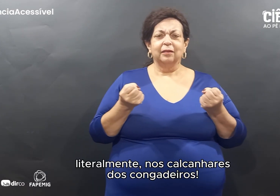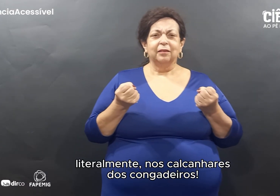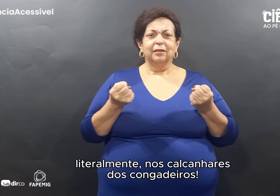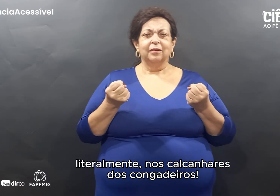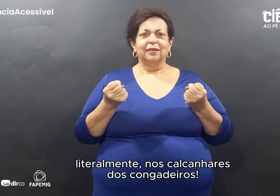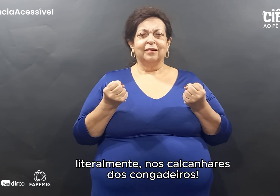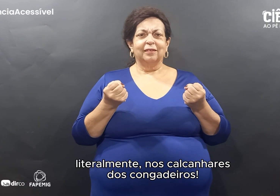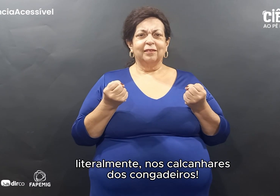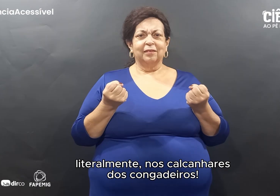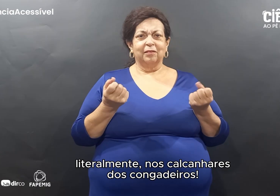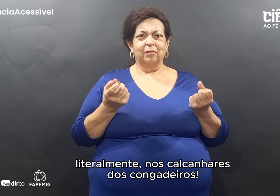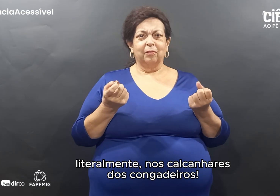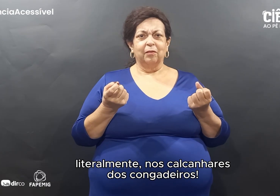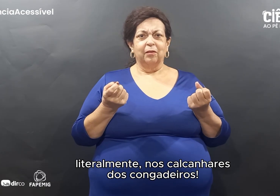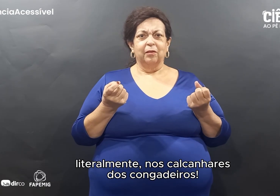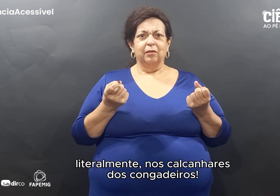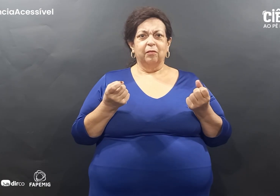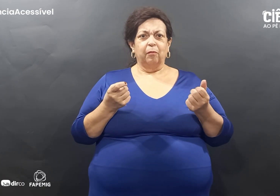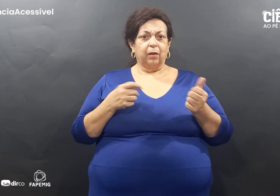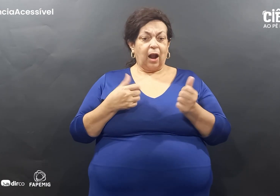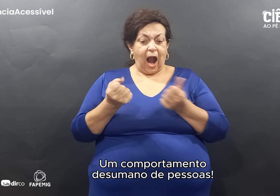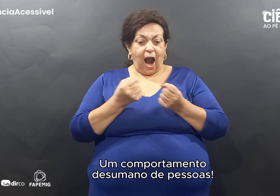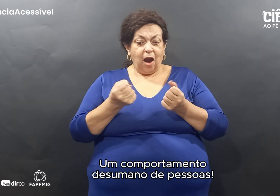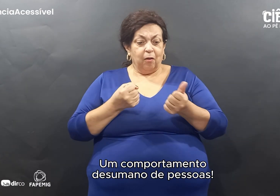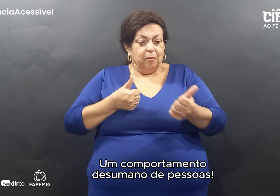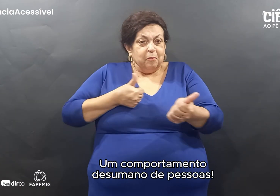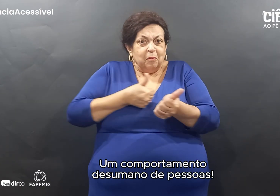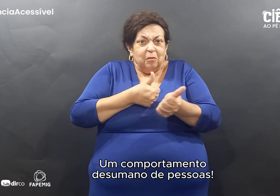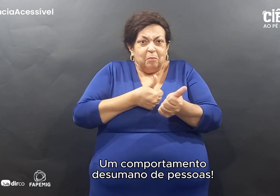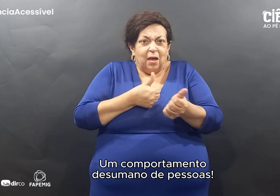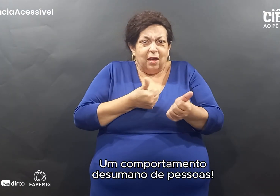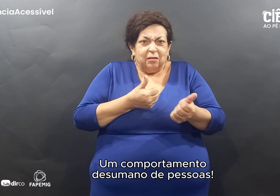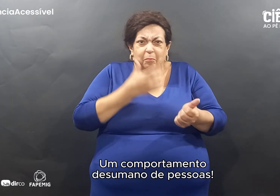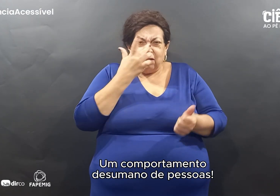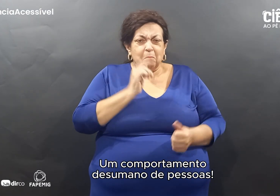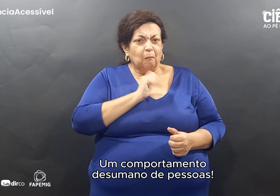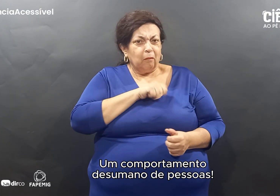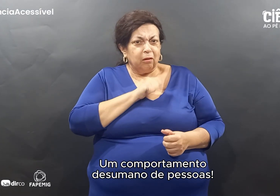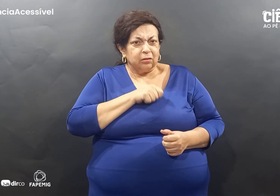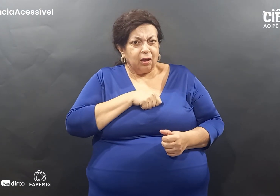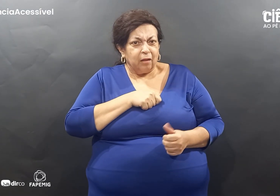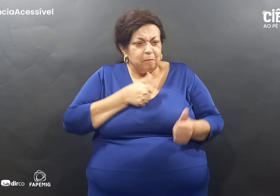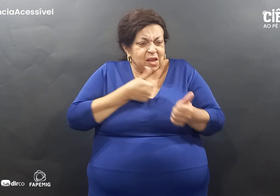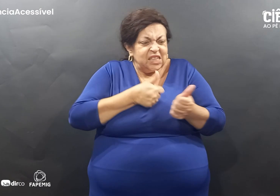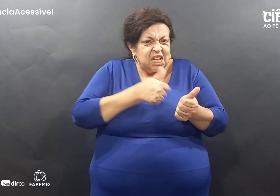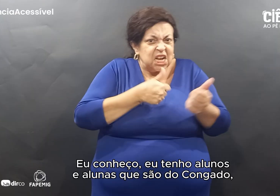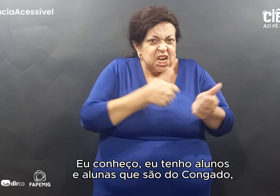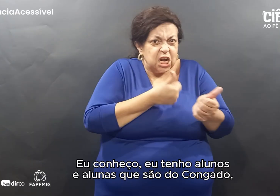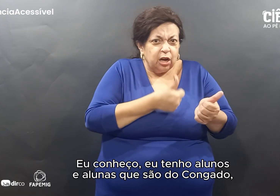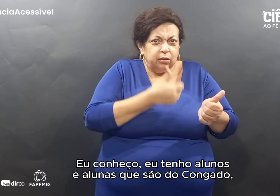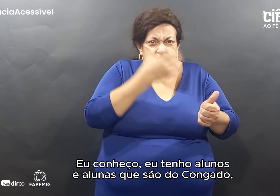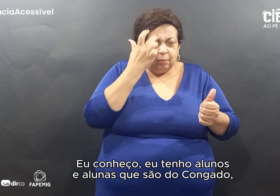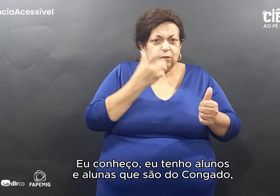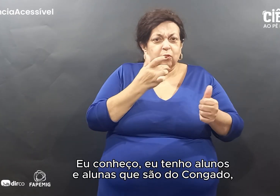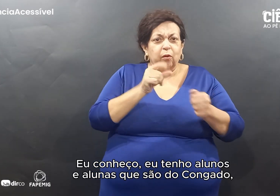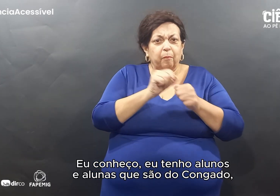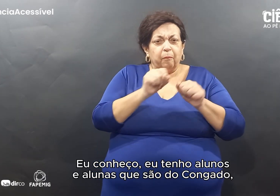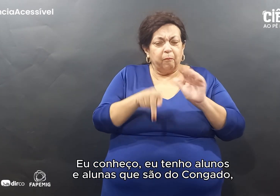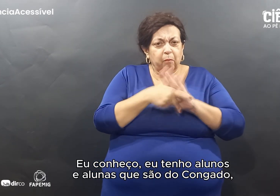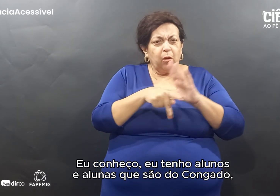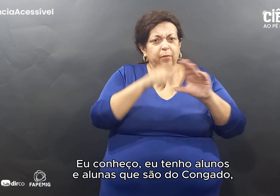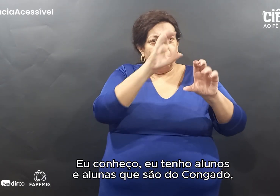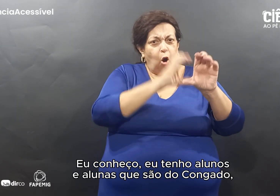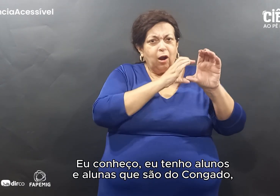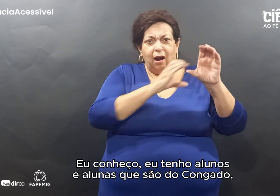nos calcanhares dos congadeiros. Um comportamento desumano de pessoas. Eu tenho